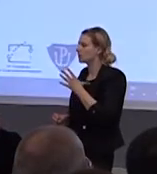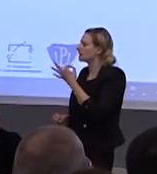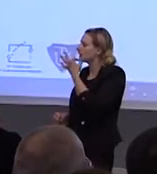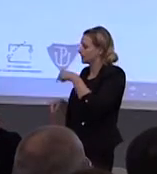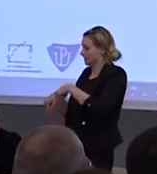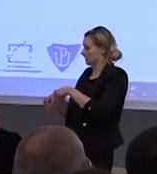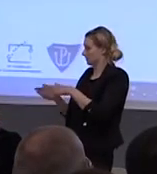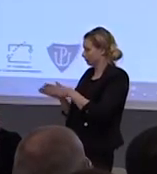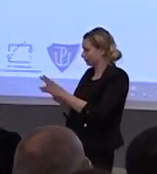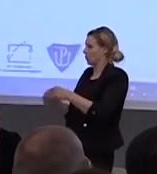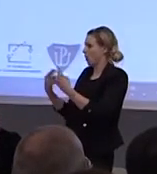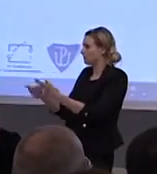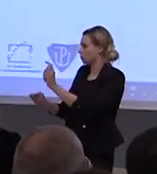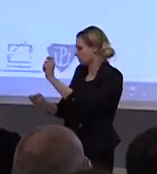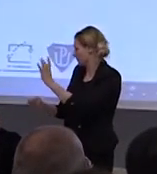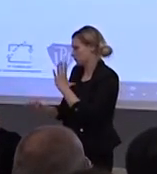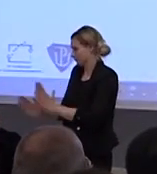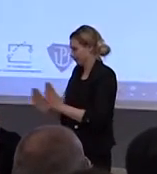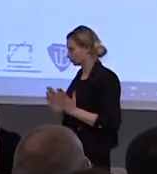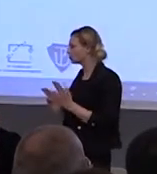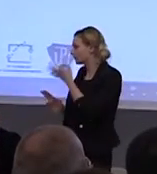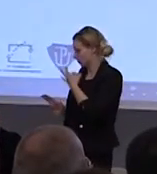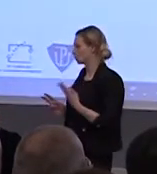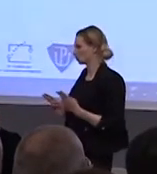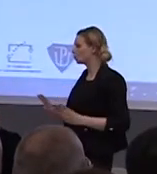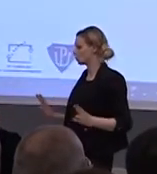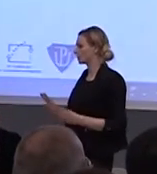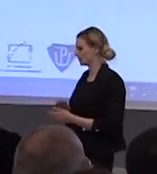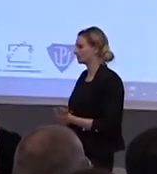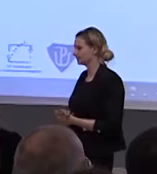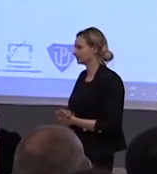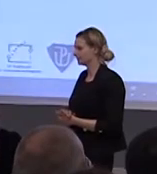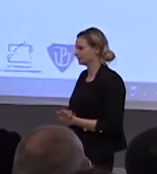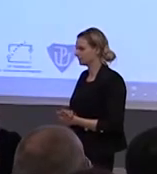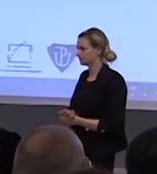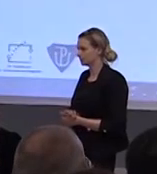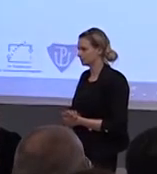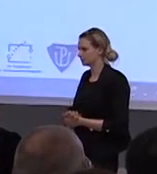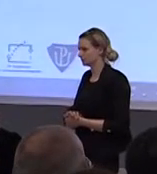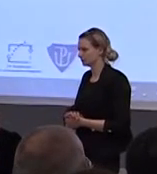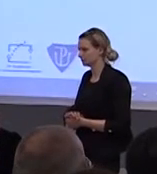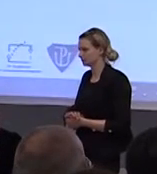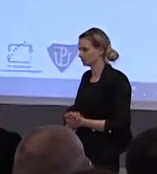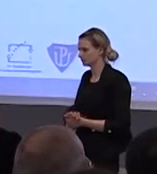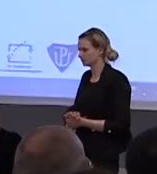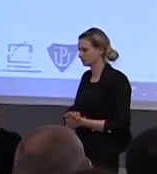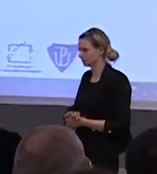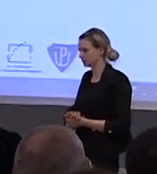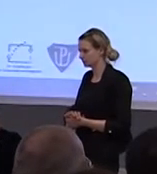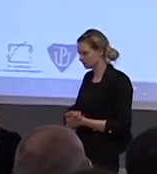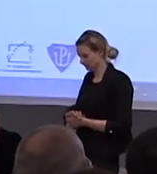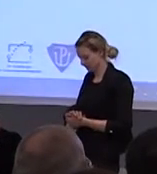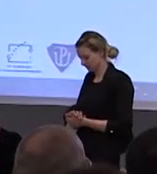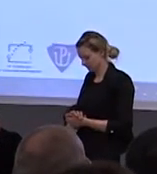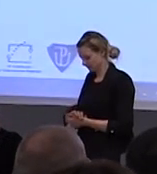úvodu. And this covers not only disability equality, but every aspect of equality, gender equality, race equality.